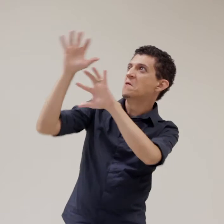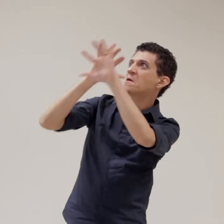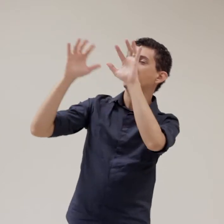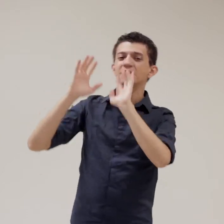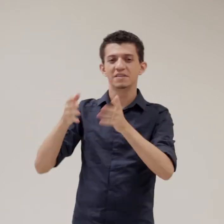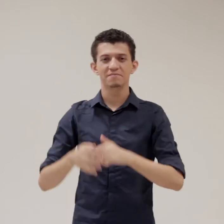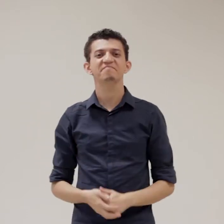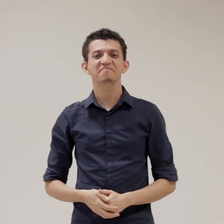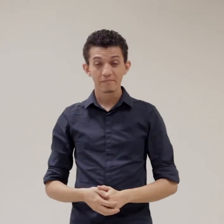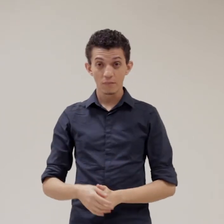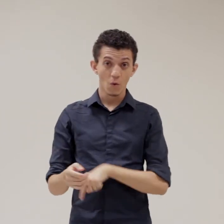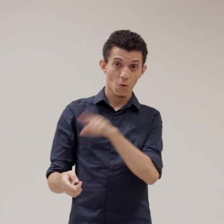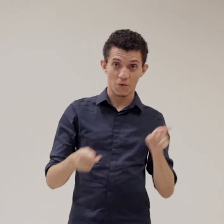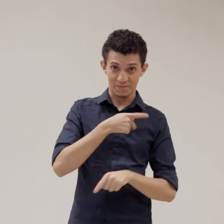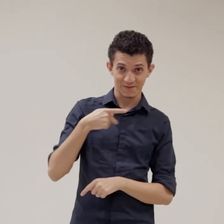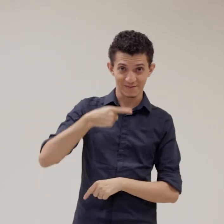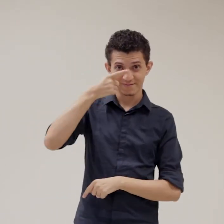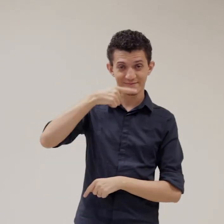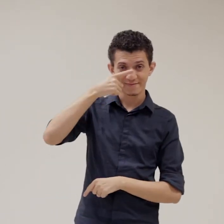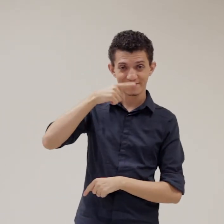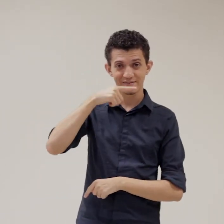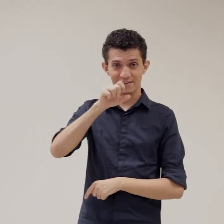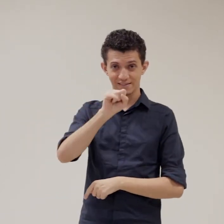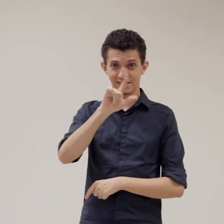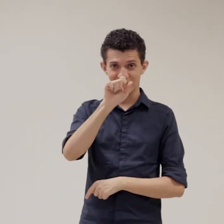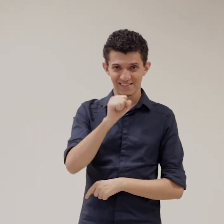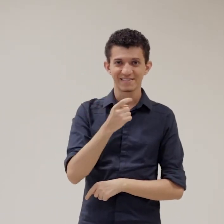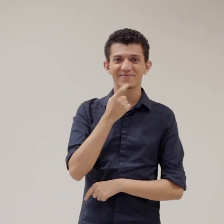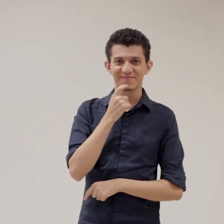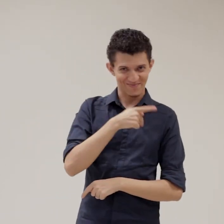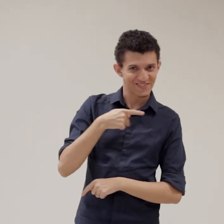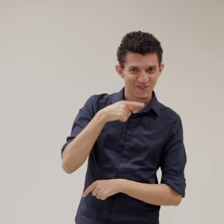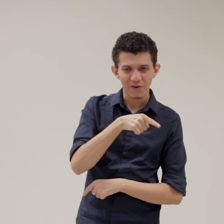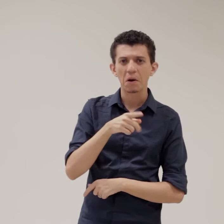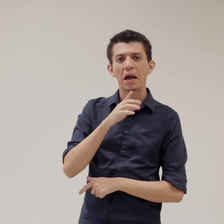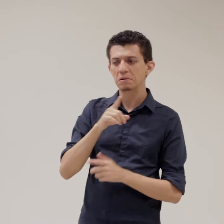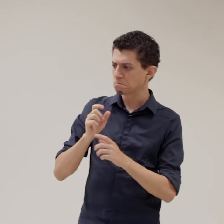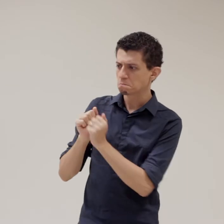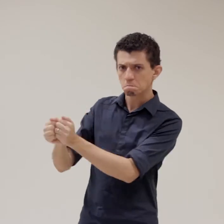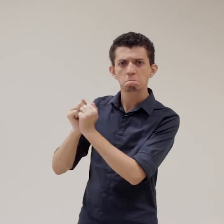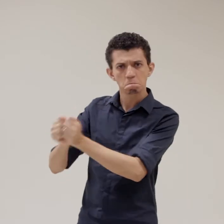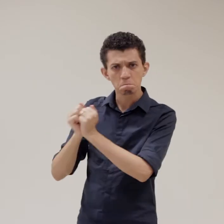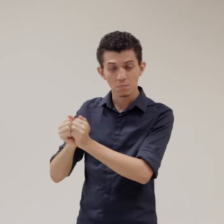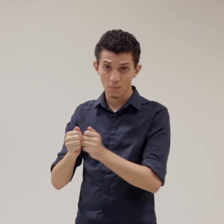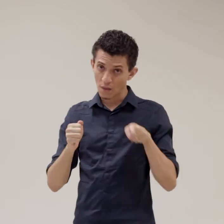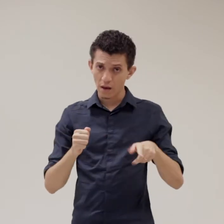Evangelho e especialmente com missões. Minha família era membro de uma igreja batista regular em Campinas, São Paulo. E meu